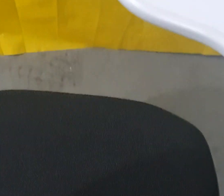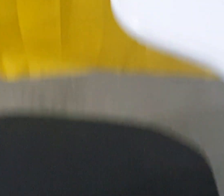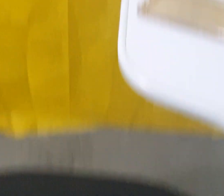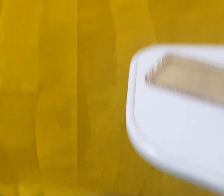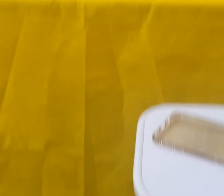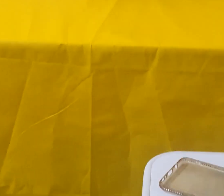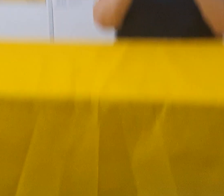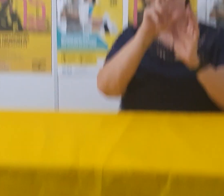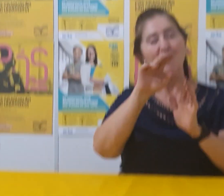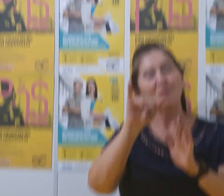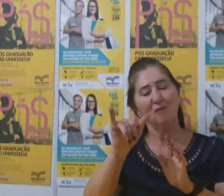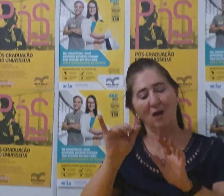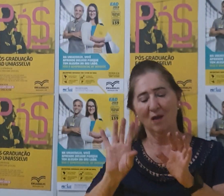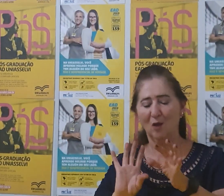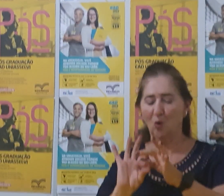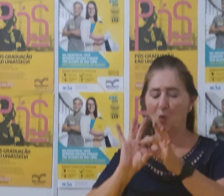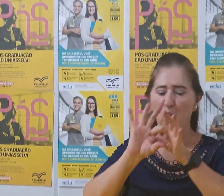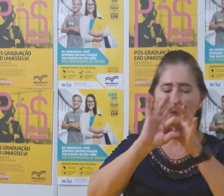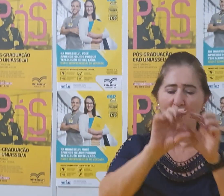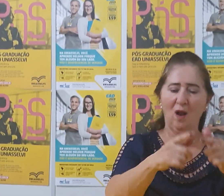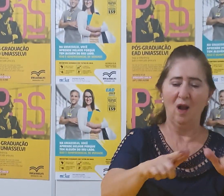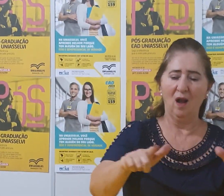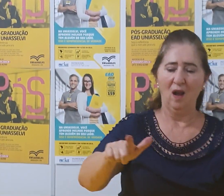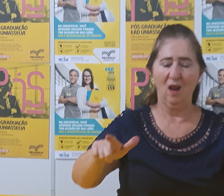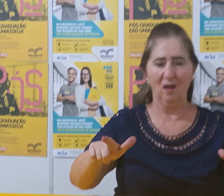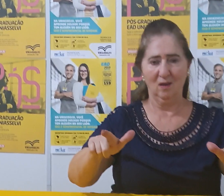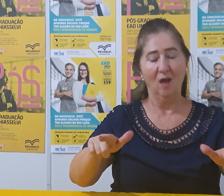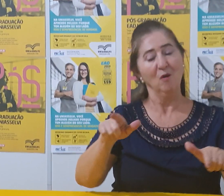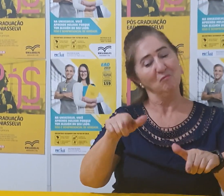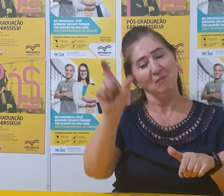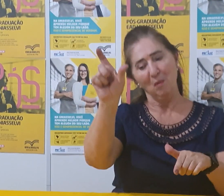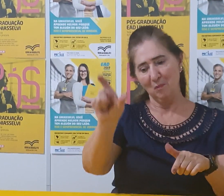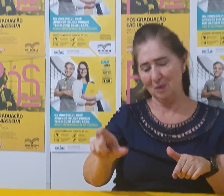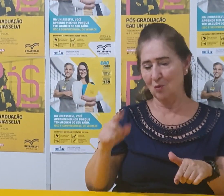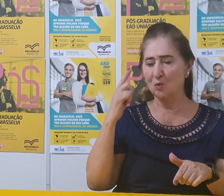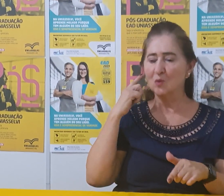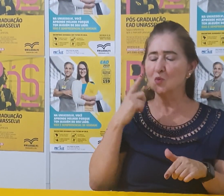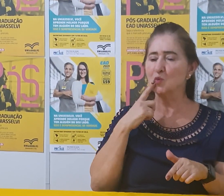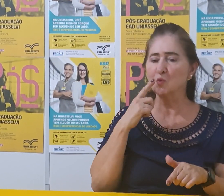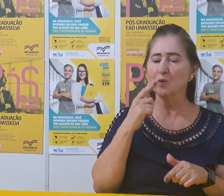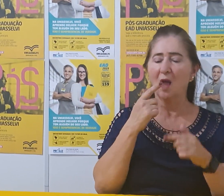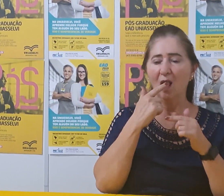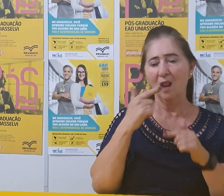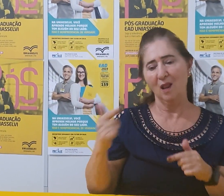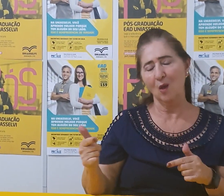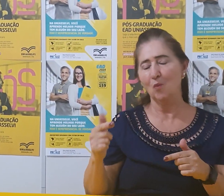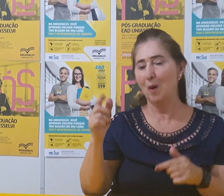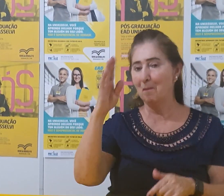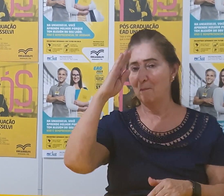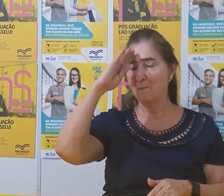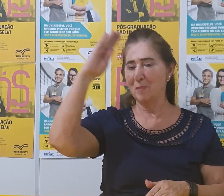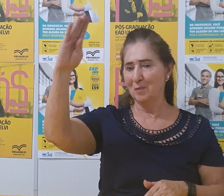afetada diretamente pela linguagem. E no caso do surdo, sua língua principal, a língua de